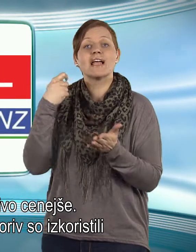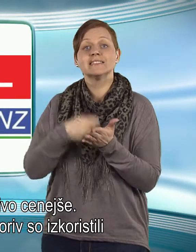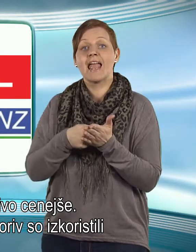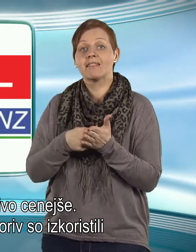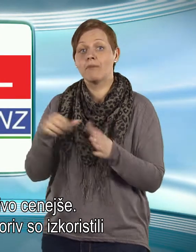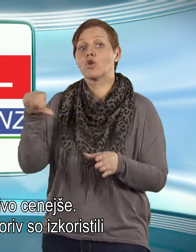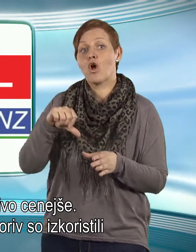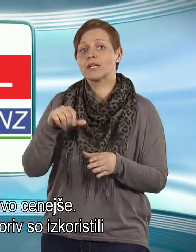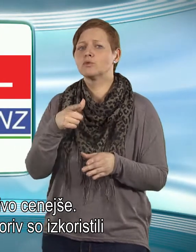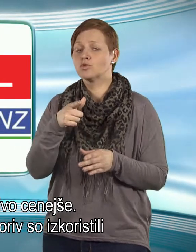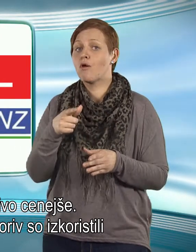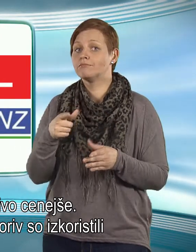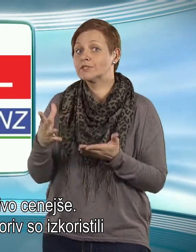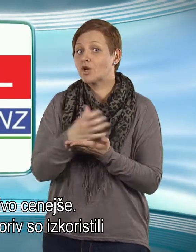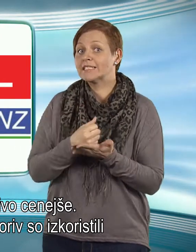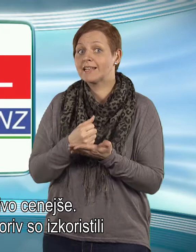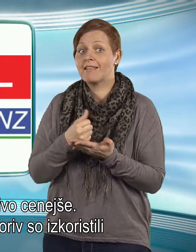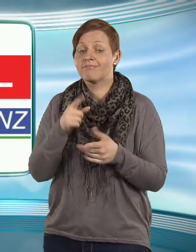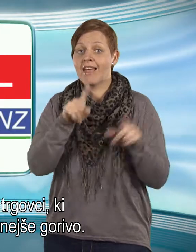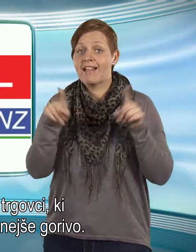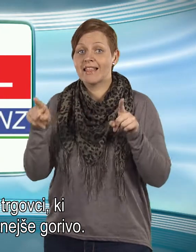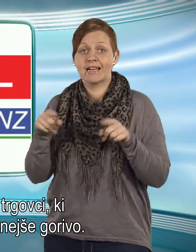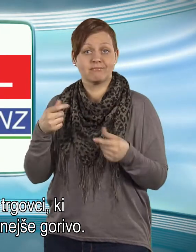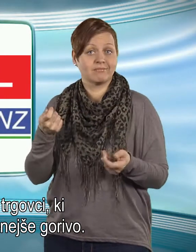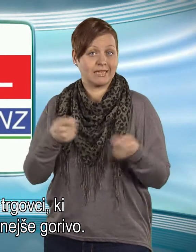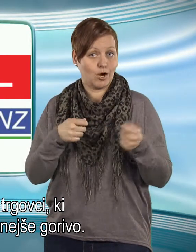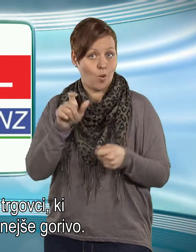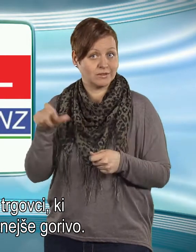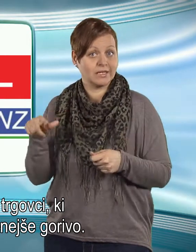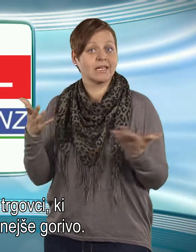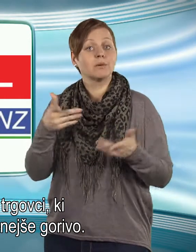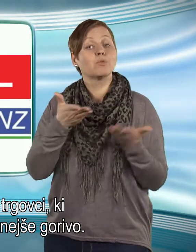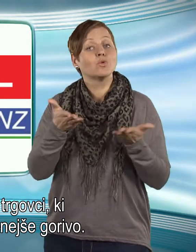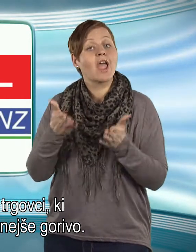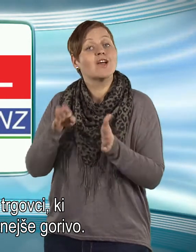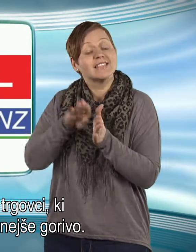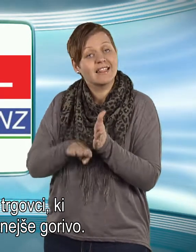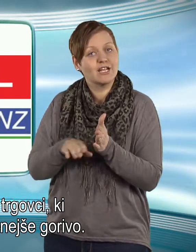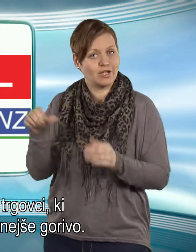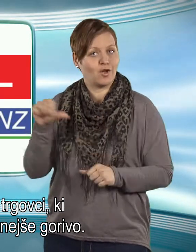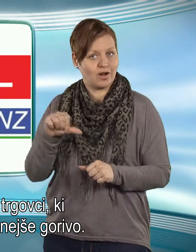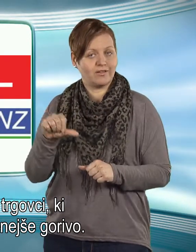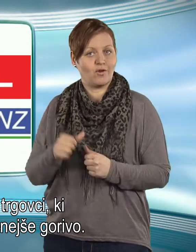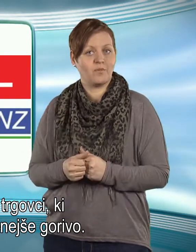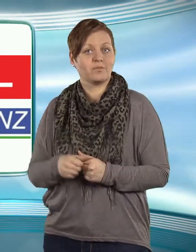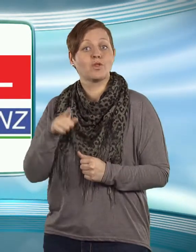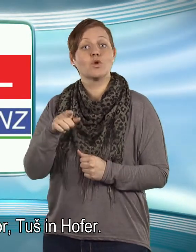Visoke cene goriv so izkoristili nekateri trgovci, ki ponujajo cenejše gorivo. To